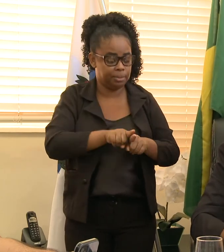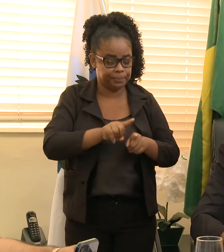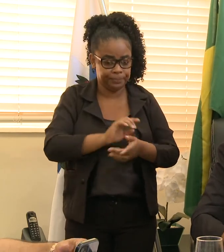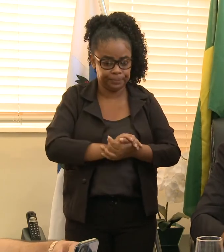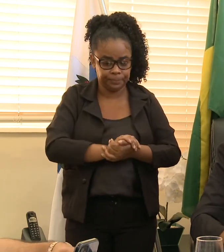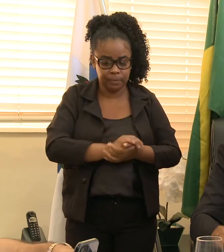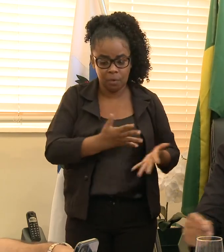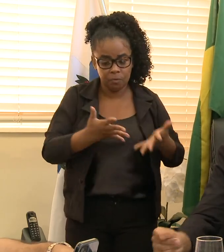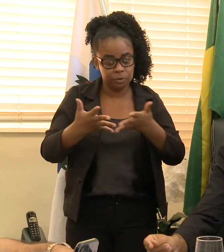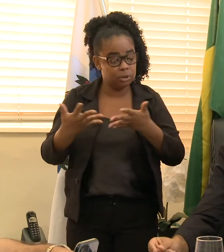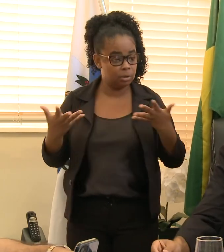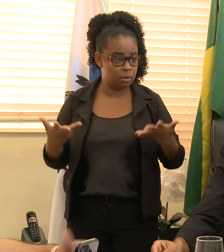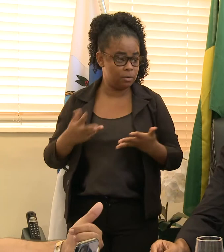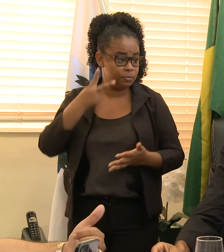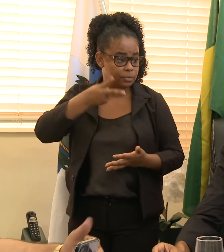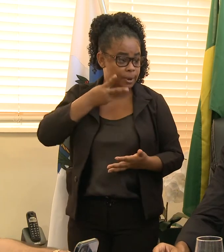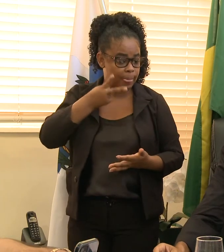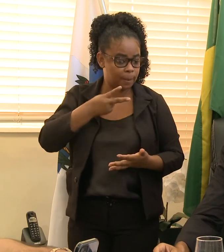vereador